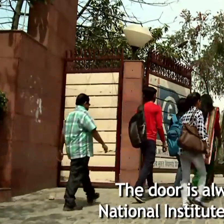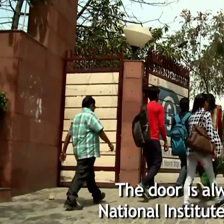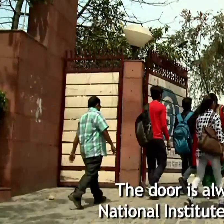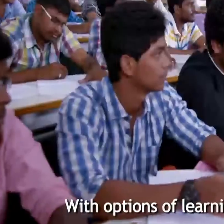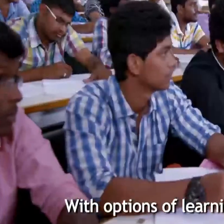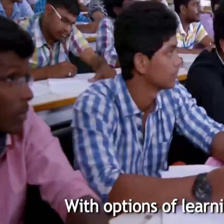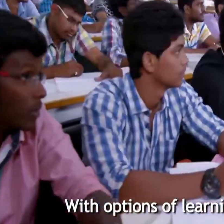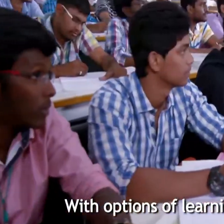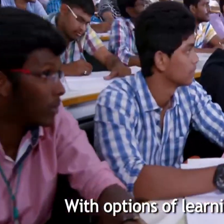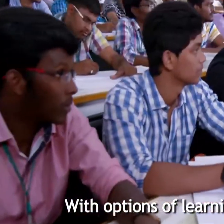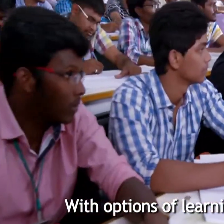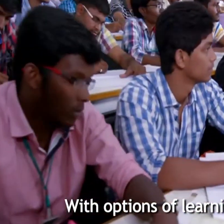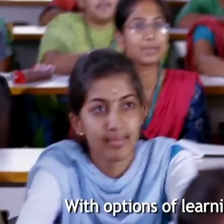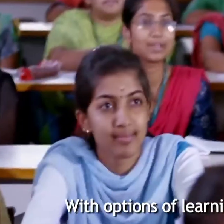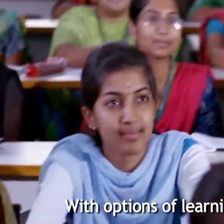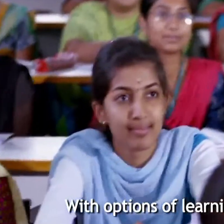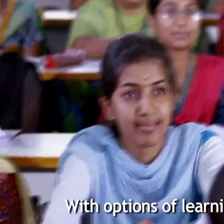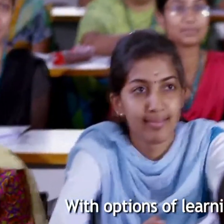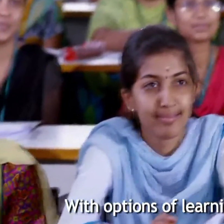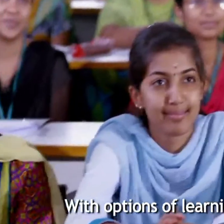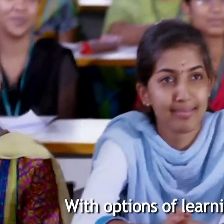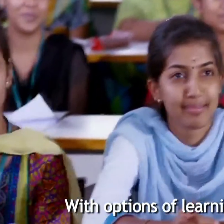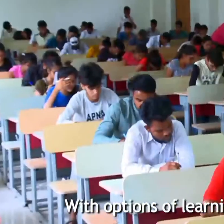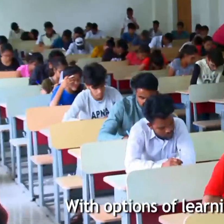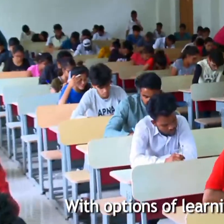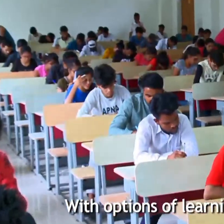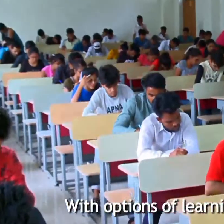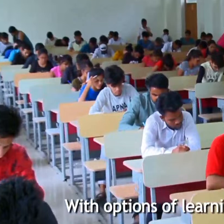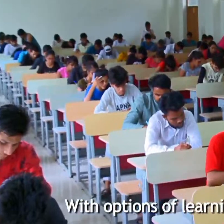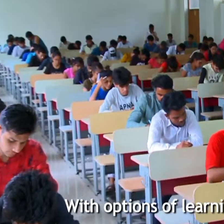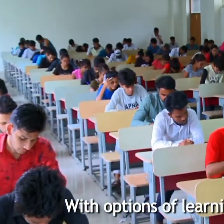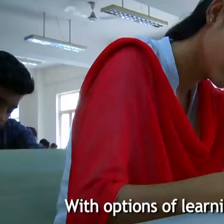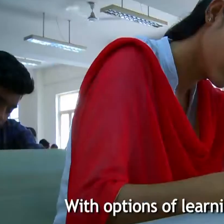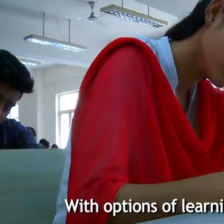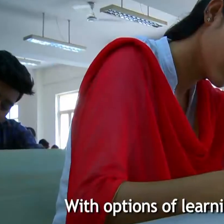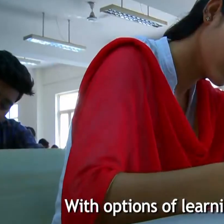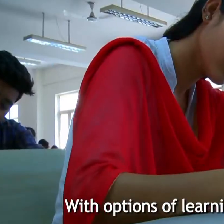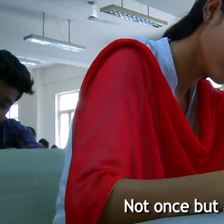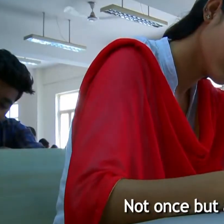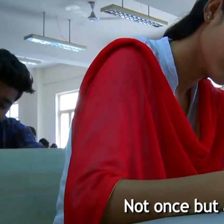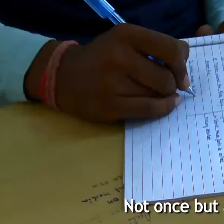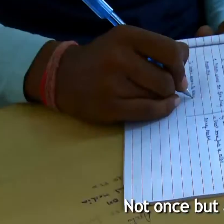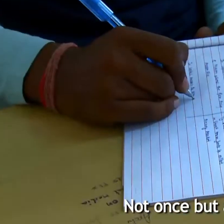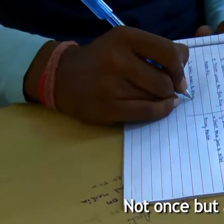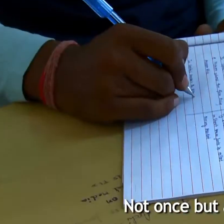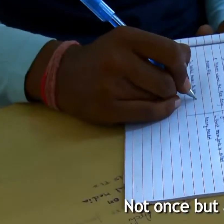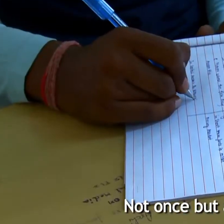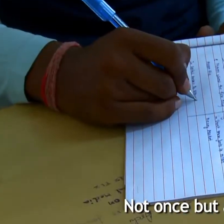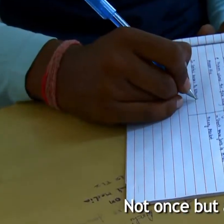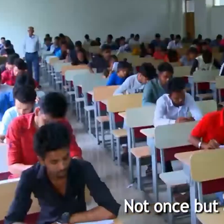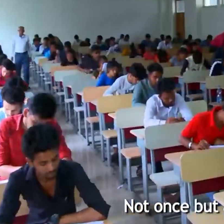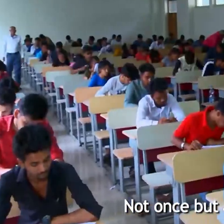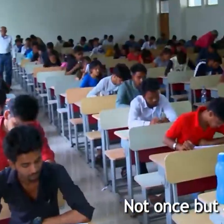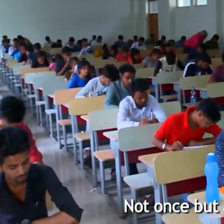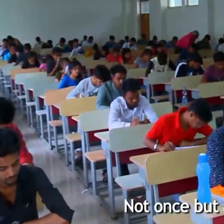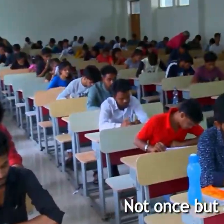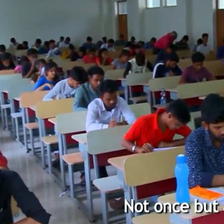खातिर। शिक्षा परीक्षा का अवसर एक बार ही क्यों मिलता